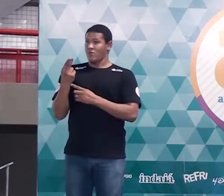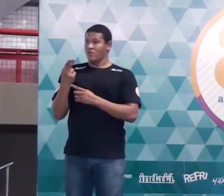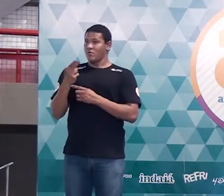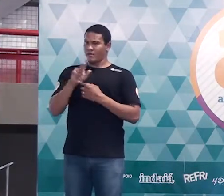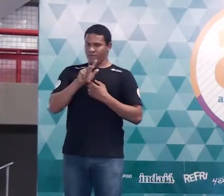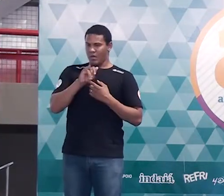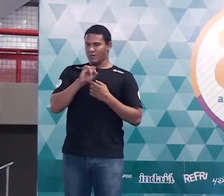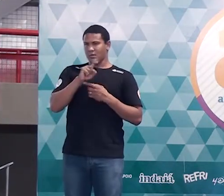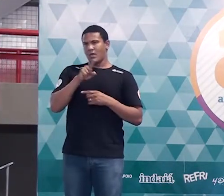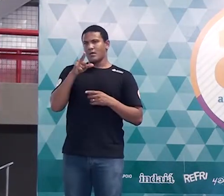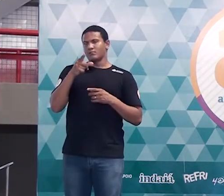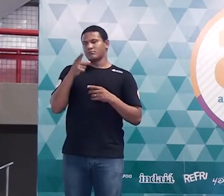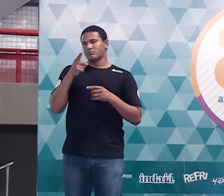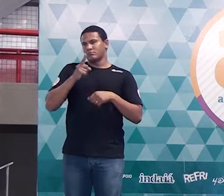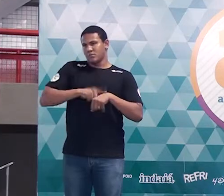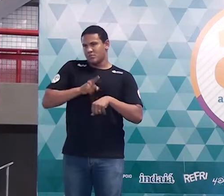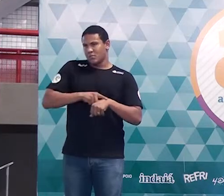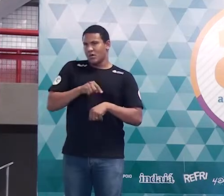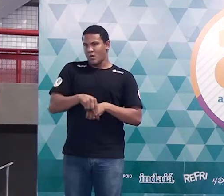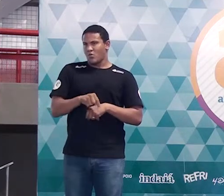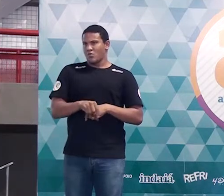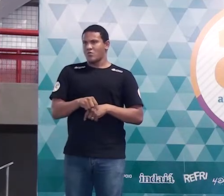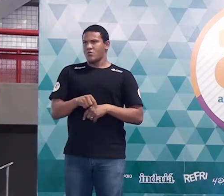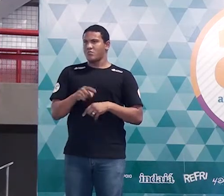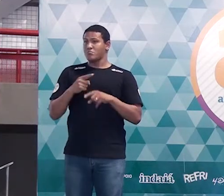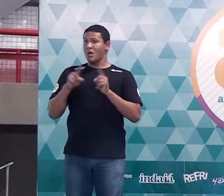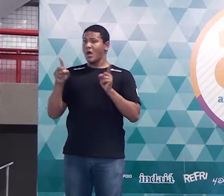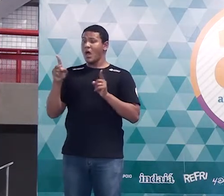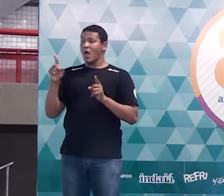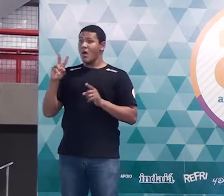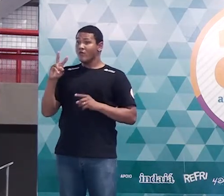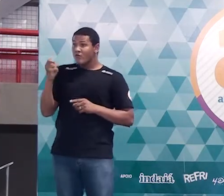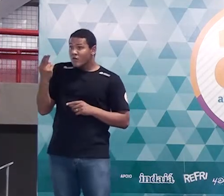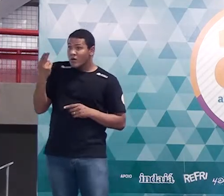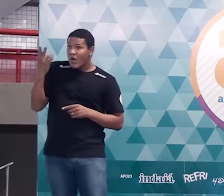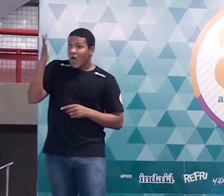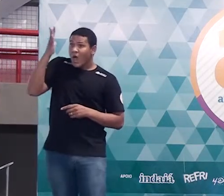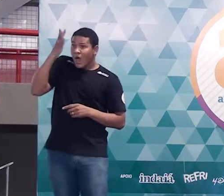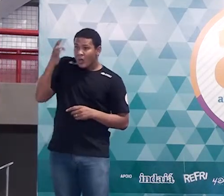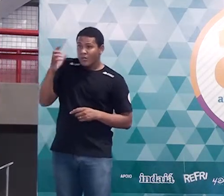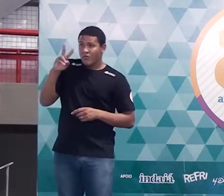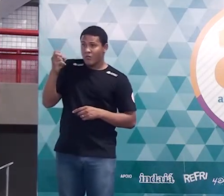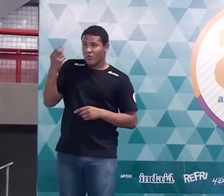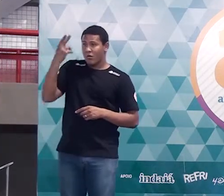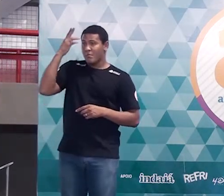O vou é presente. Mas eu vou amanhã. Esse presente pode indicar